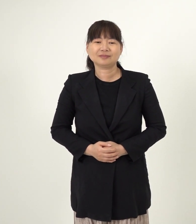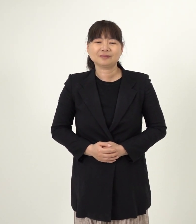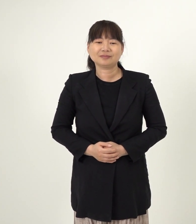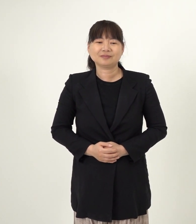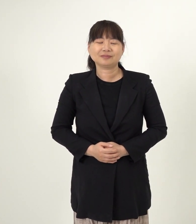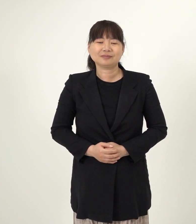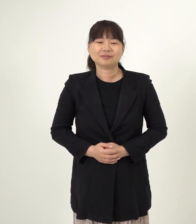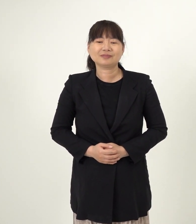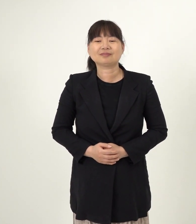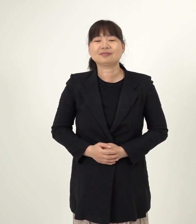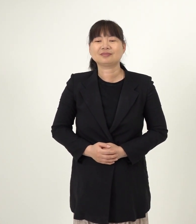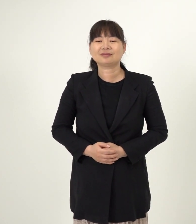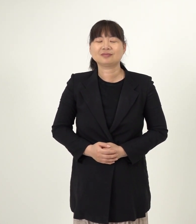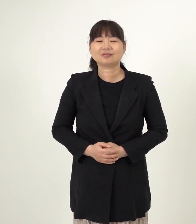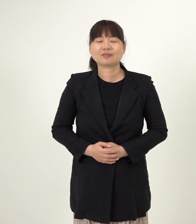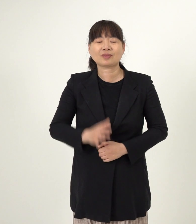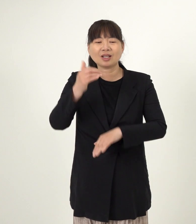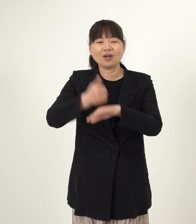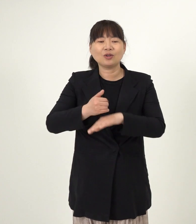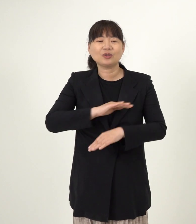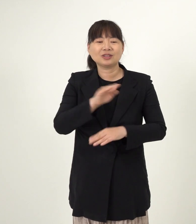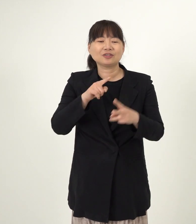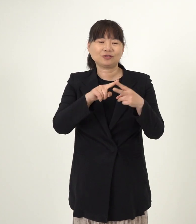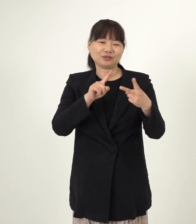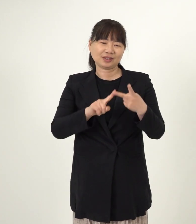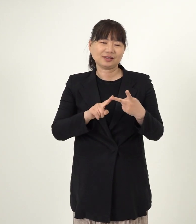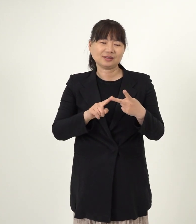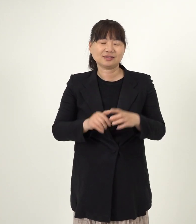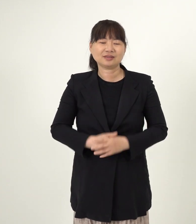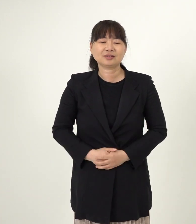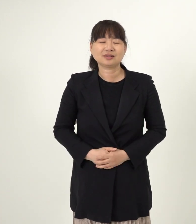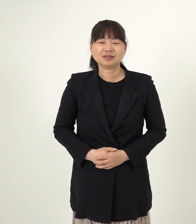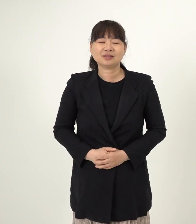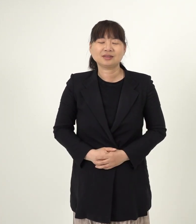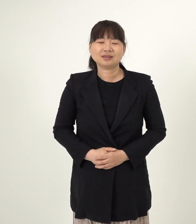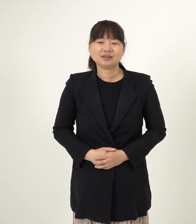이거예요. 결국 우리는 두 가지 사실 앞에